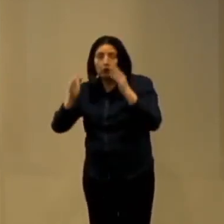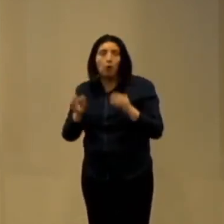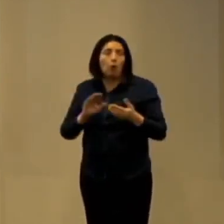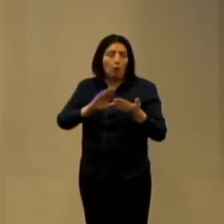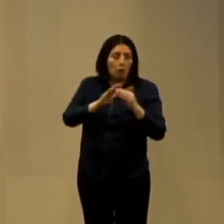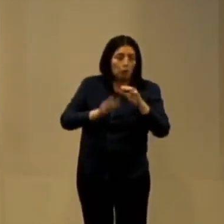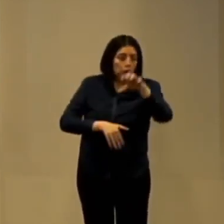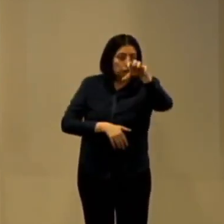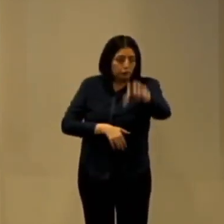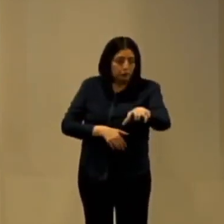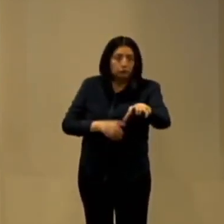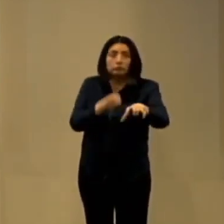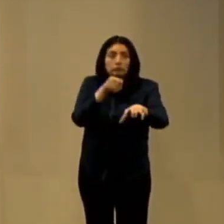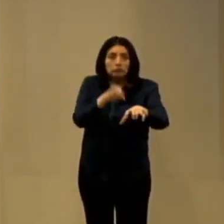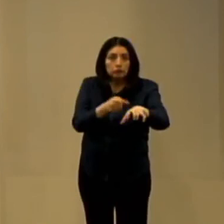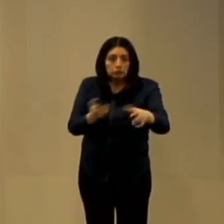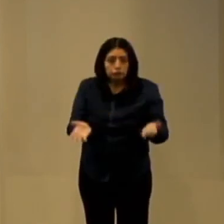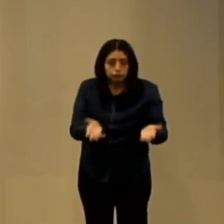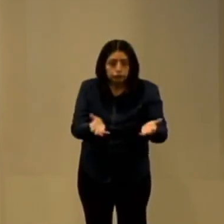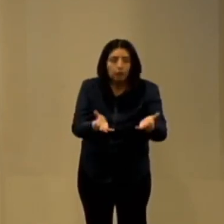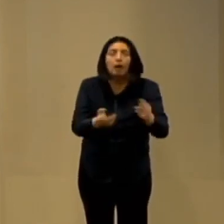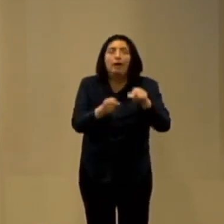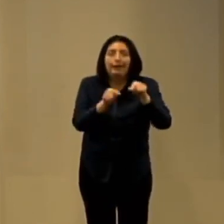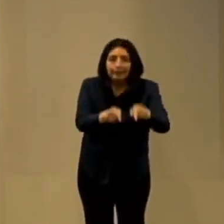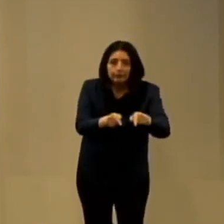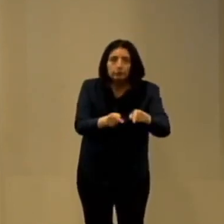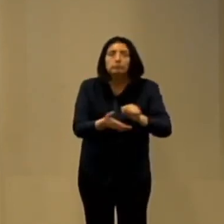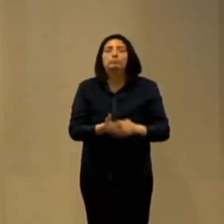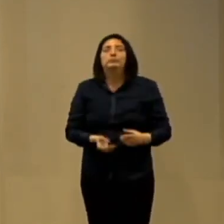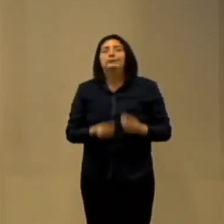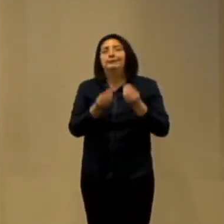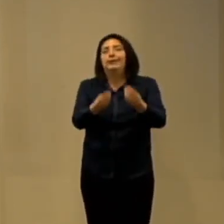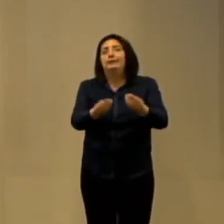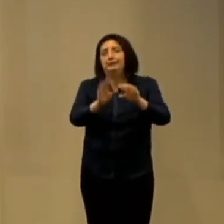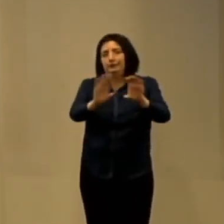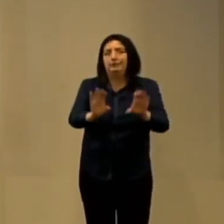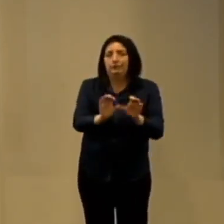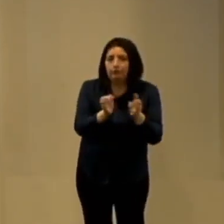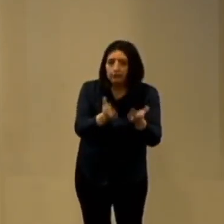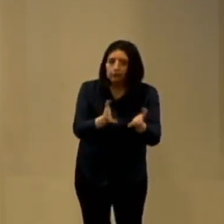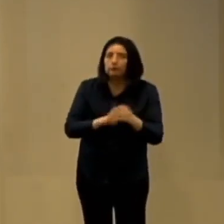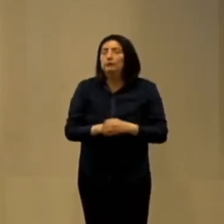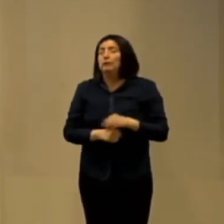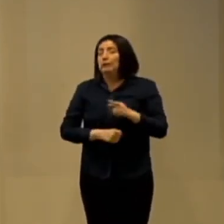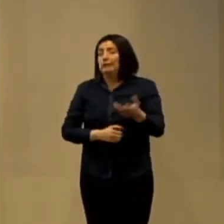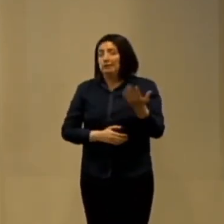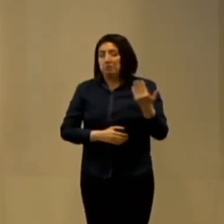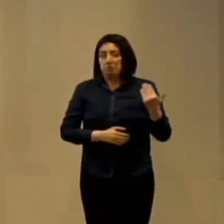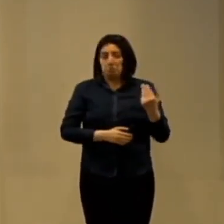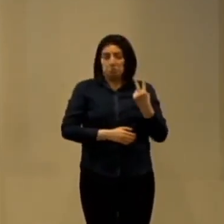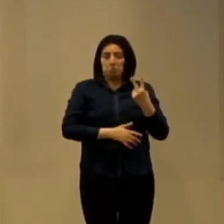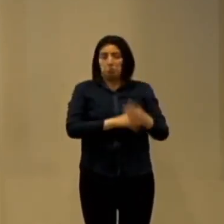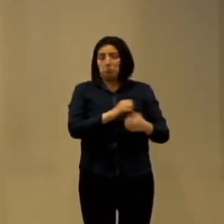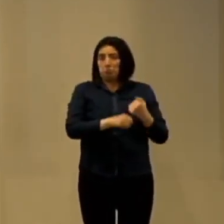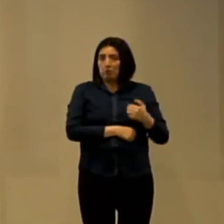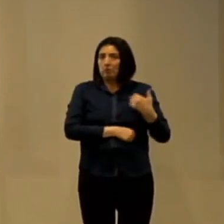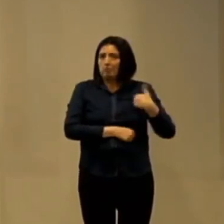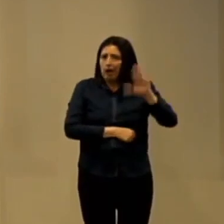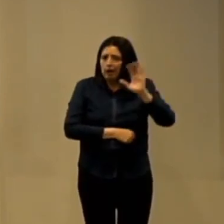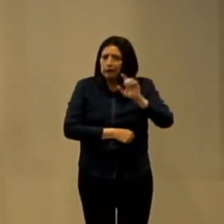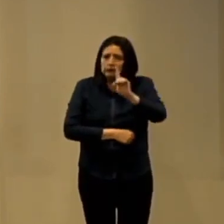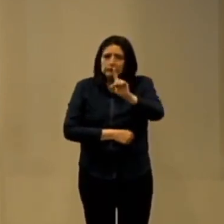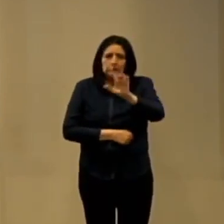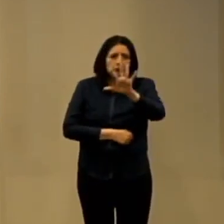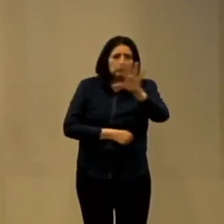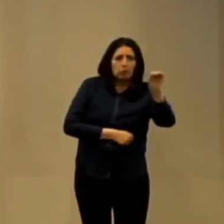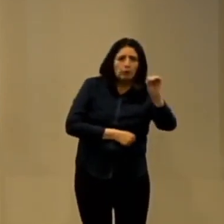que estamos impulsando ahora, se conviertan en centros certificadores. Y por primera vez en estos últimos 2 años, tenemos más de